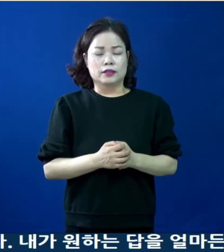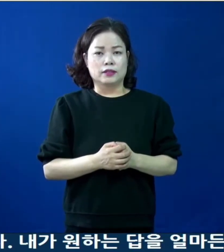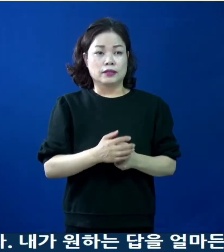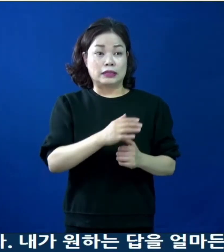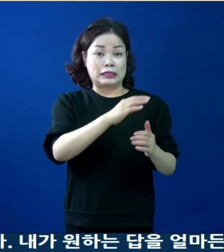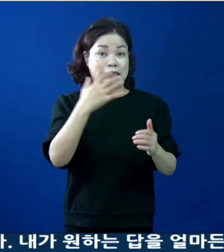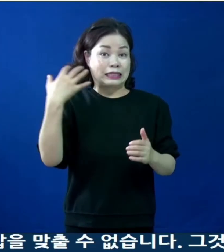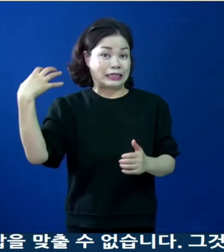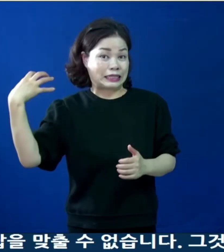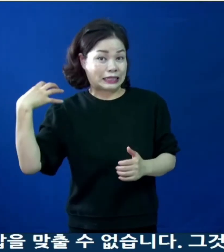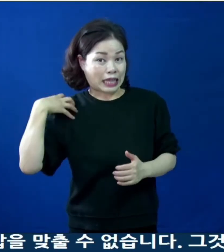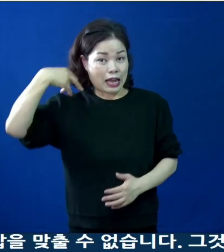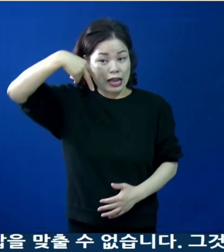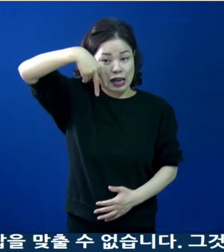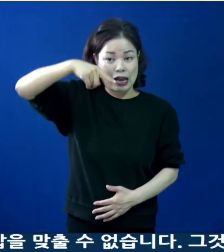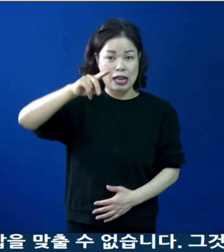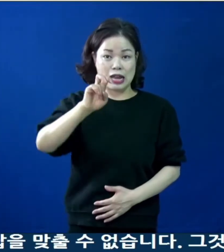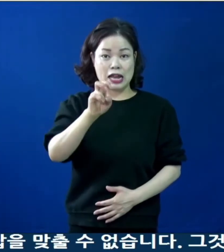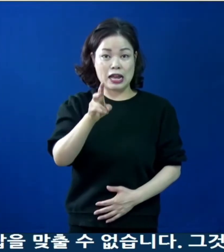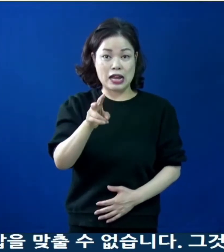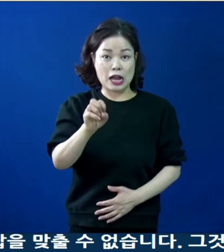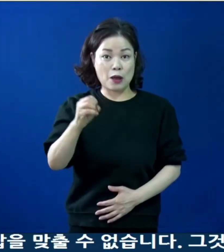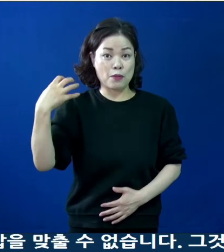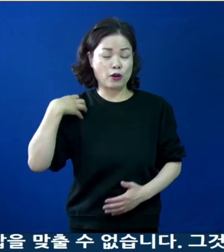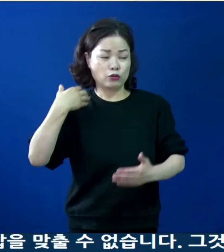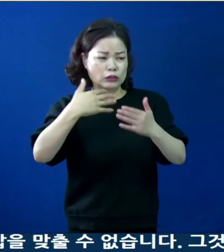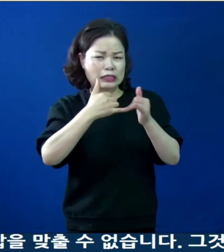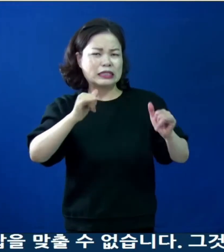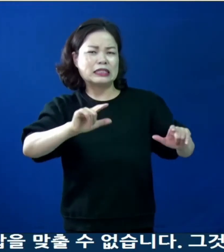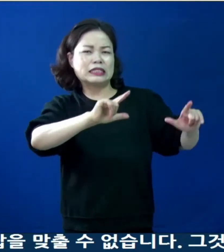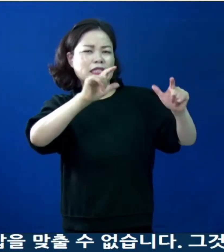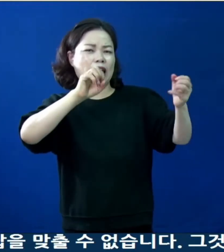사명으로 주신 우리 그리스도인의 인생에 대한 정답은